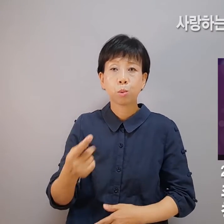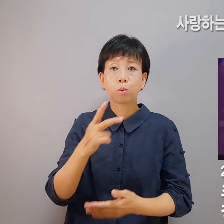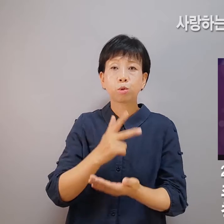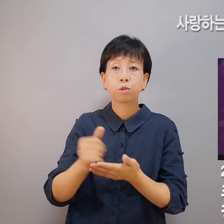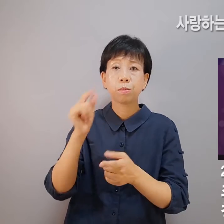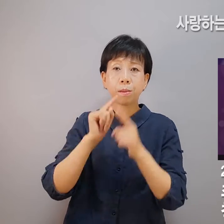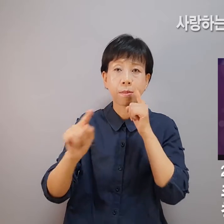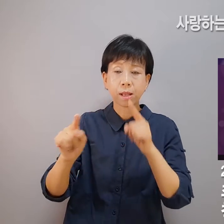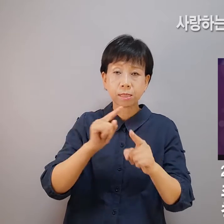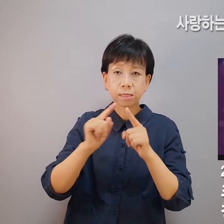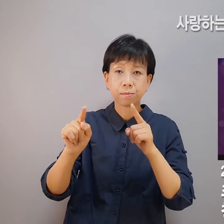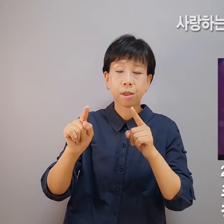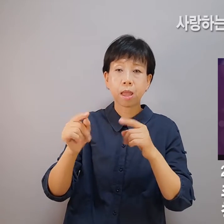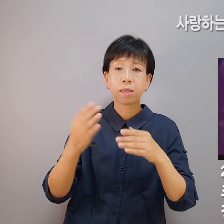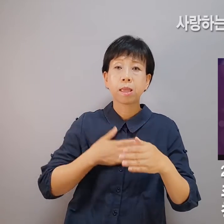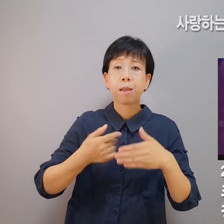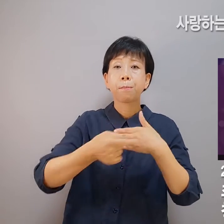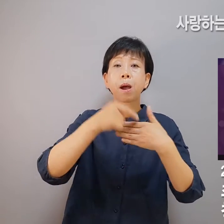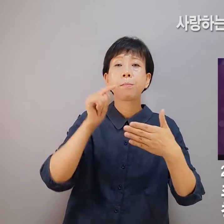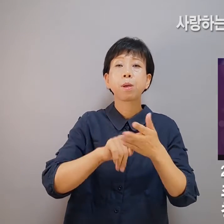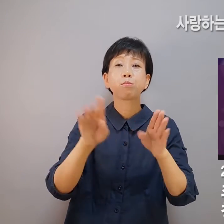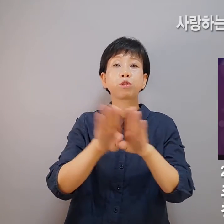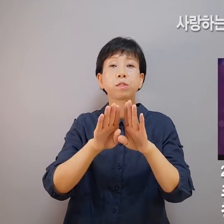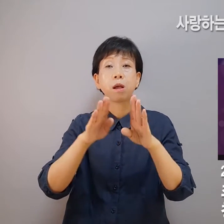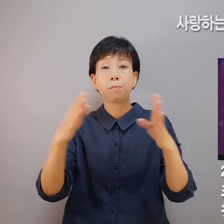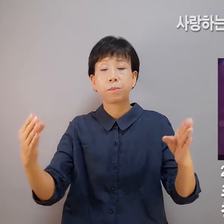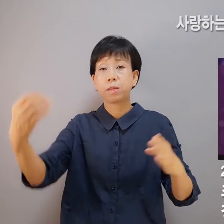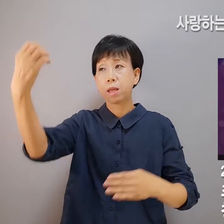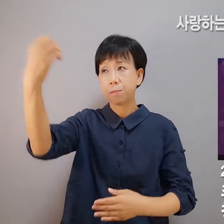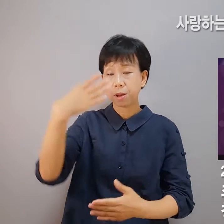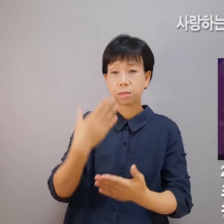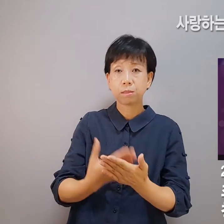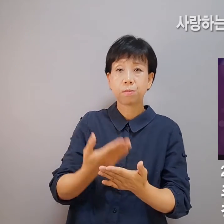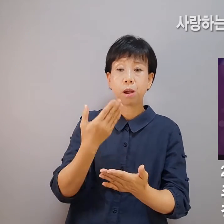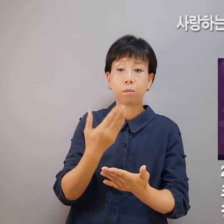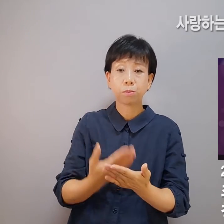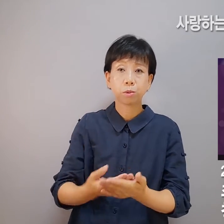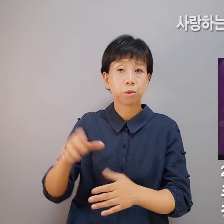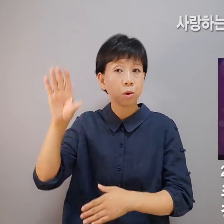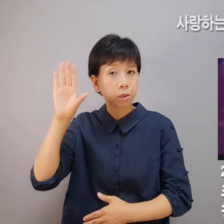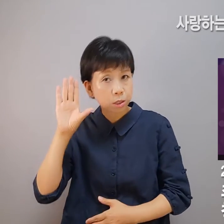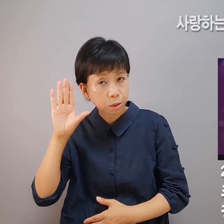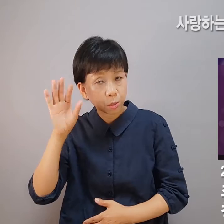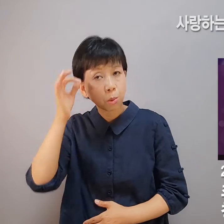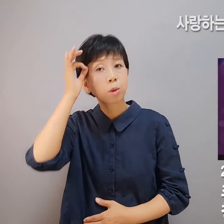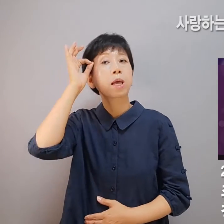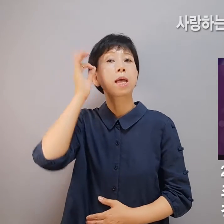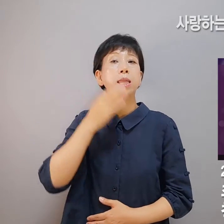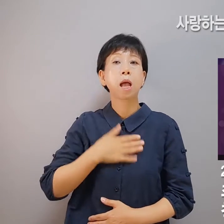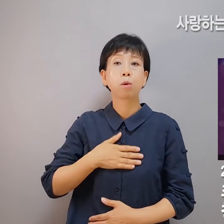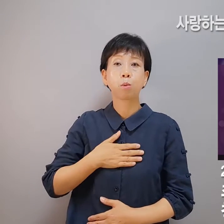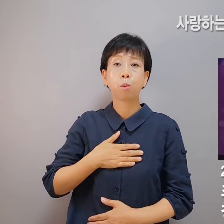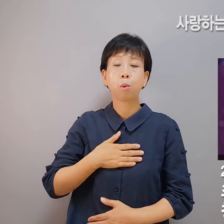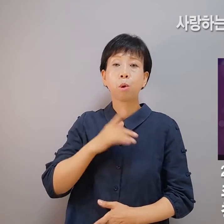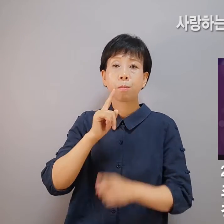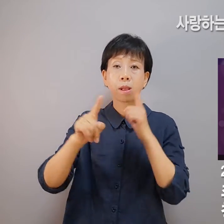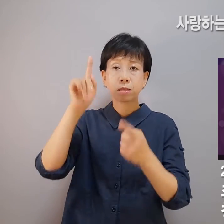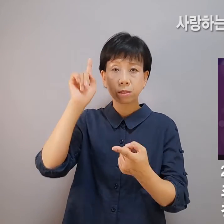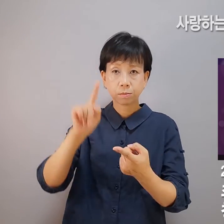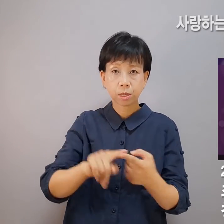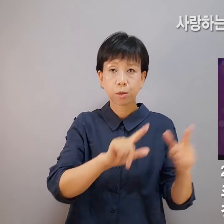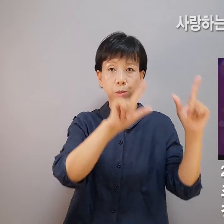내 마음의 문을 엽니다. 말씀하여 주옵소서. 듣고 깨닫고 말씀대로